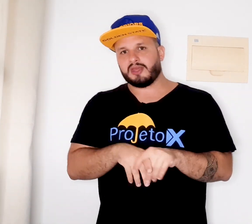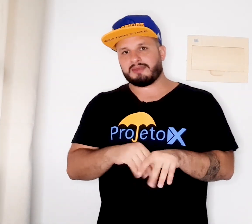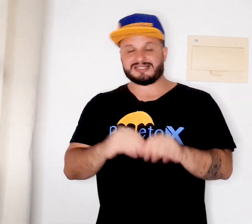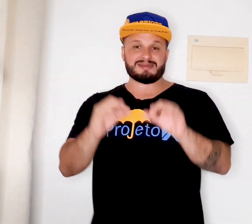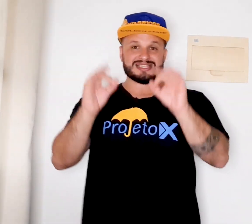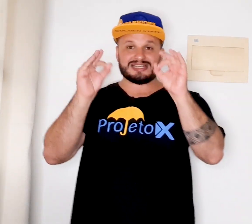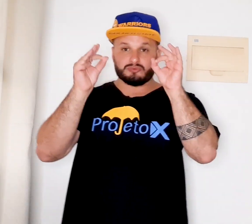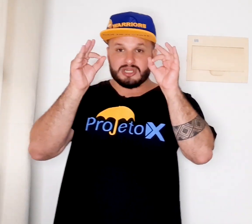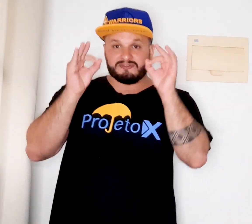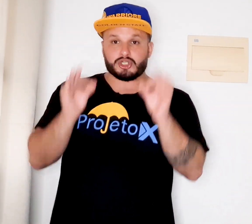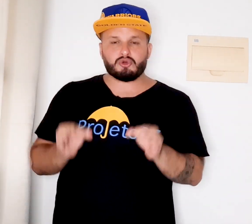para ser mais exato, no dia